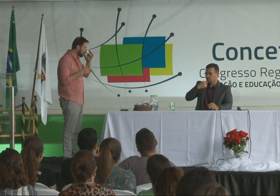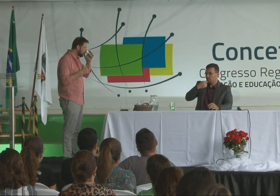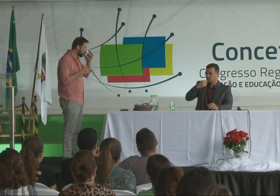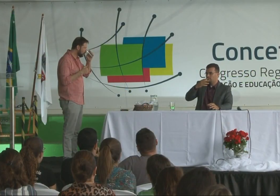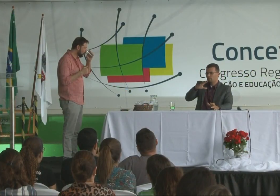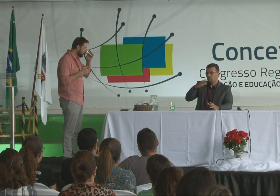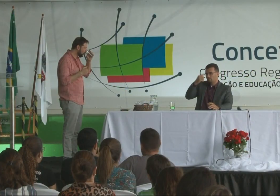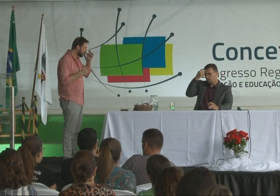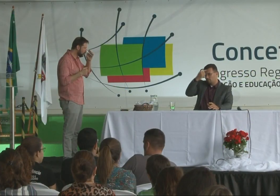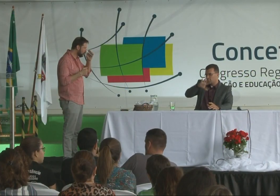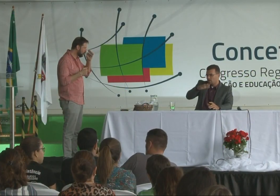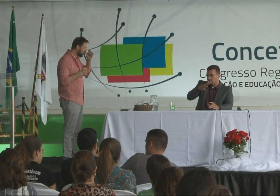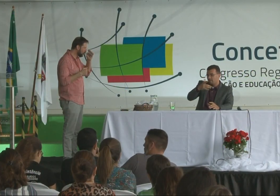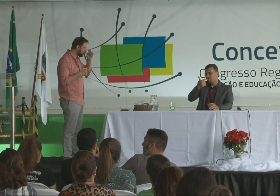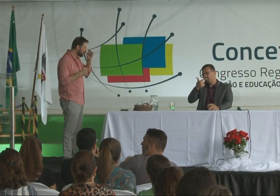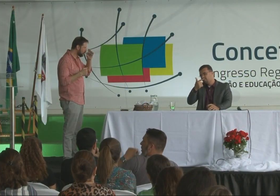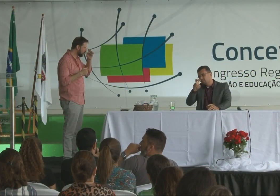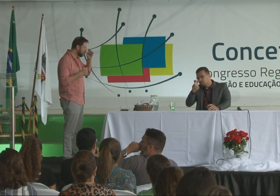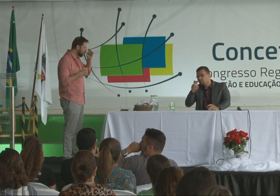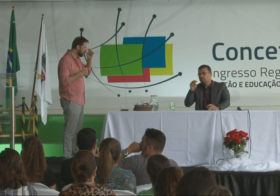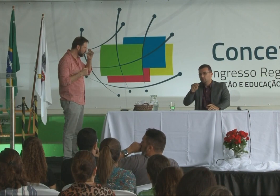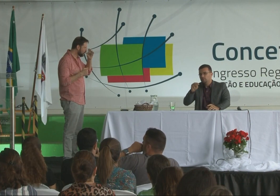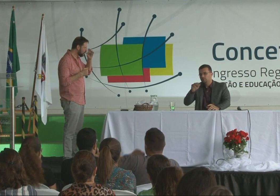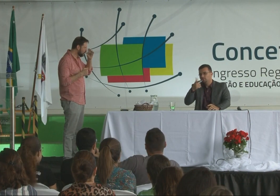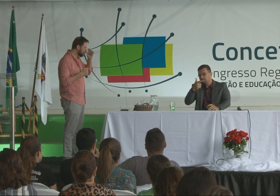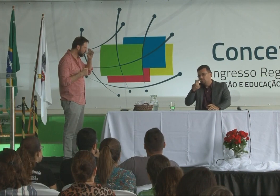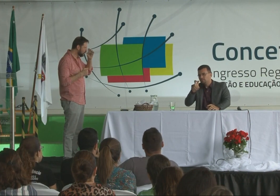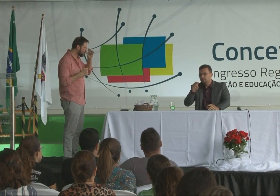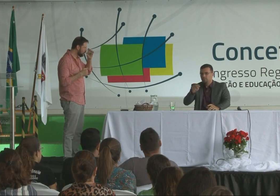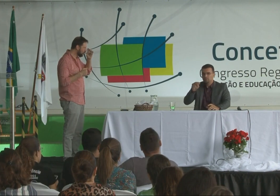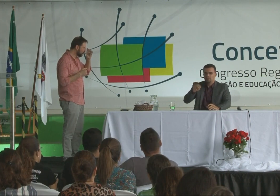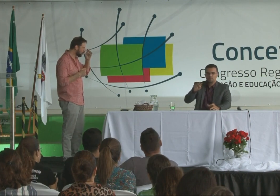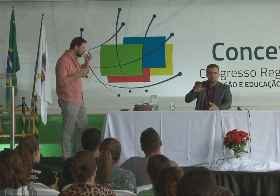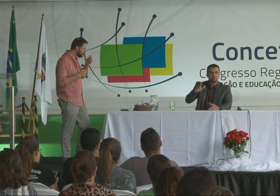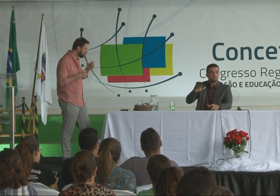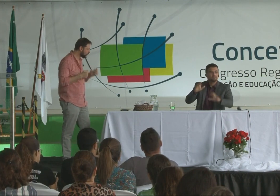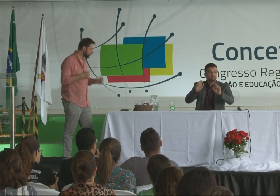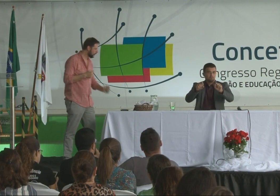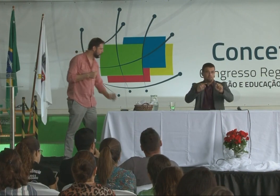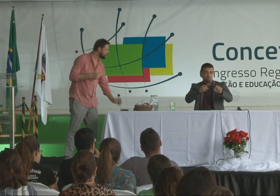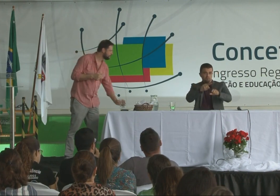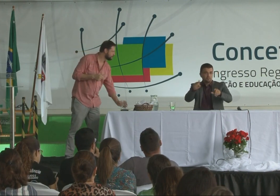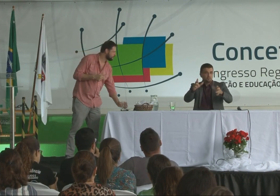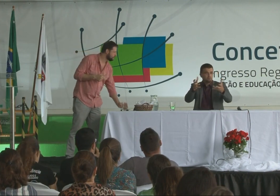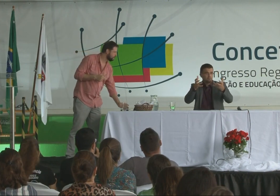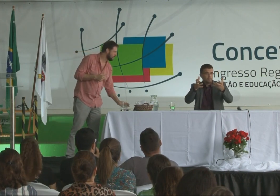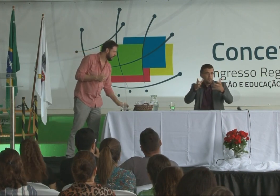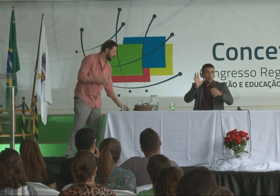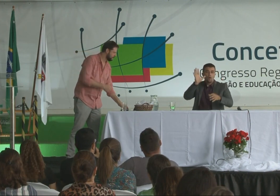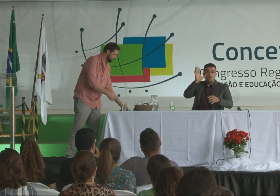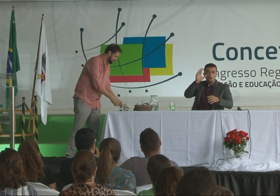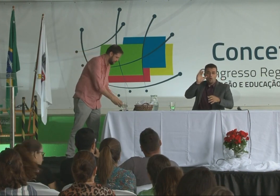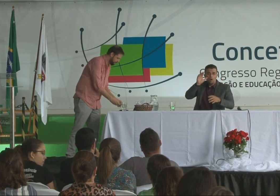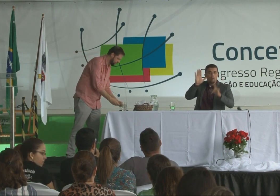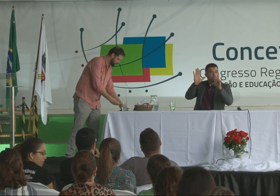A gente, meia hora mais ou menos, gente tem 25 minutos mais ou menos, aproximadamente. E é um espaço livre para vocês agora, que,